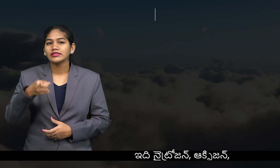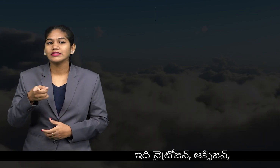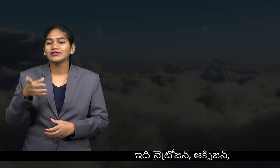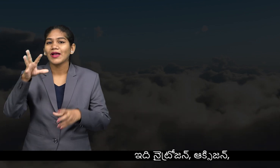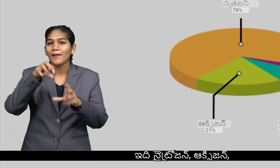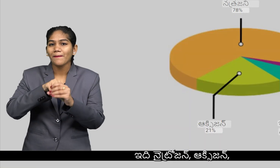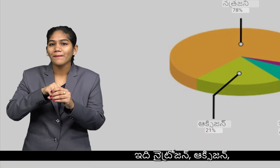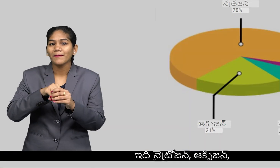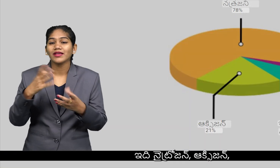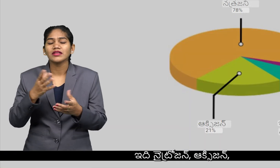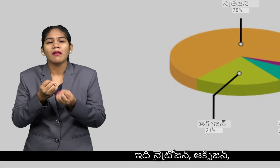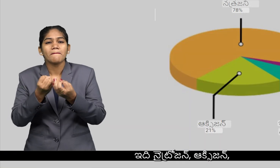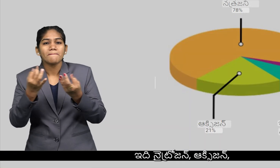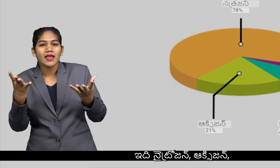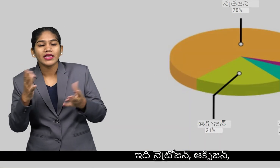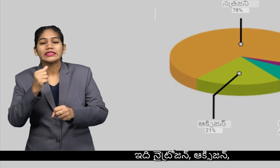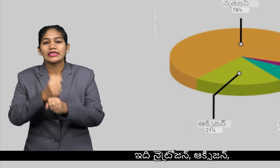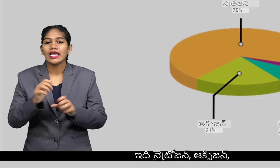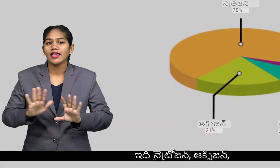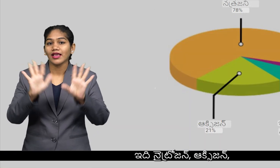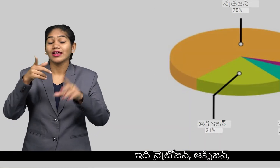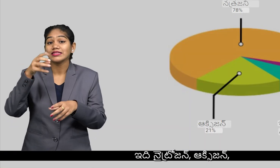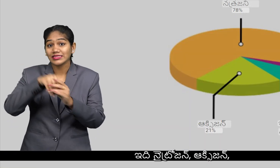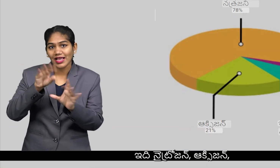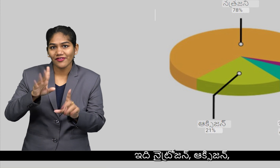ఇది నైట్రోజన్, ఆక్సిజన్,